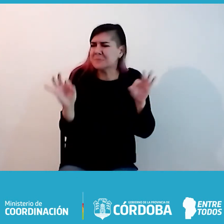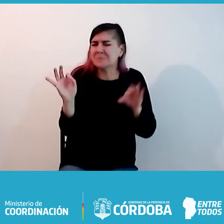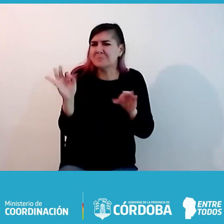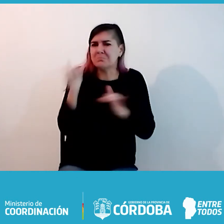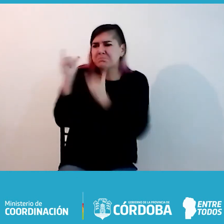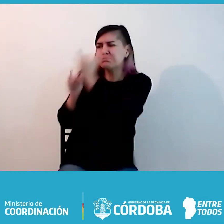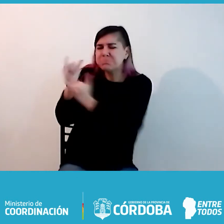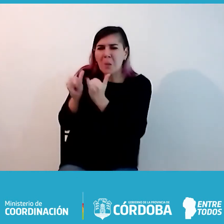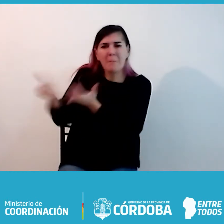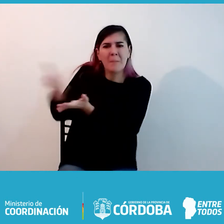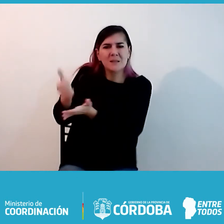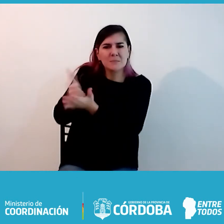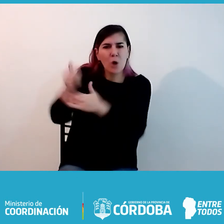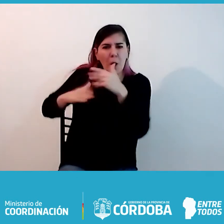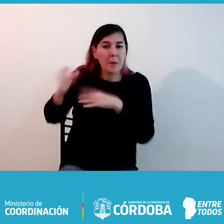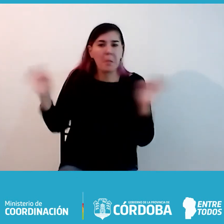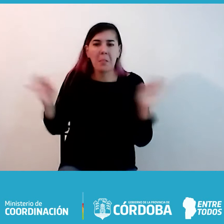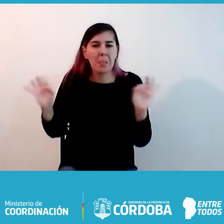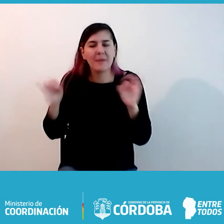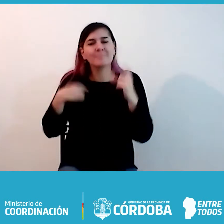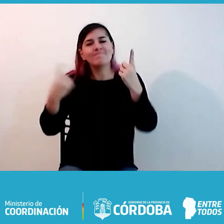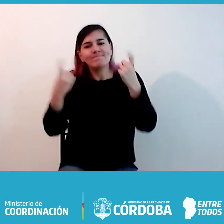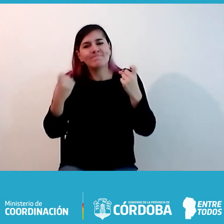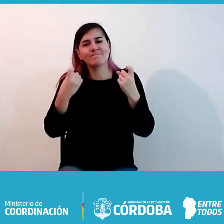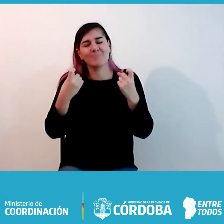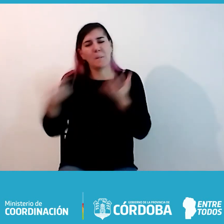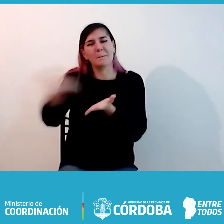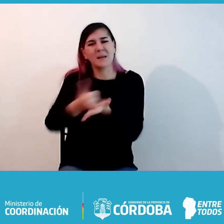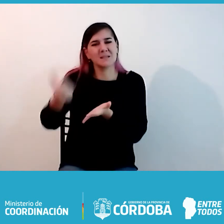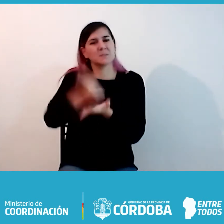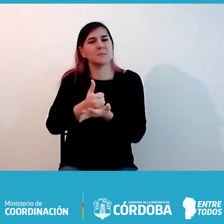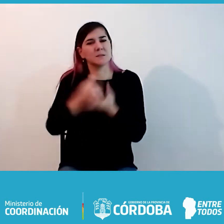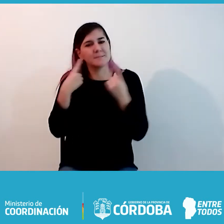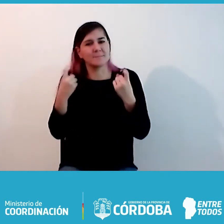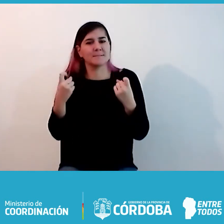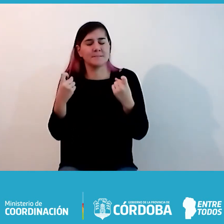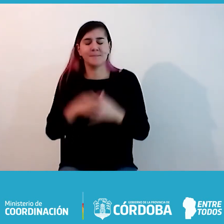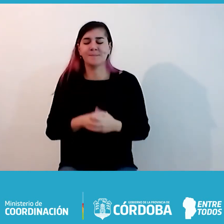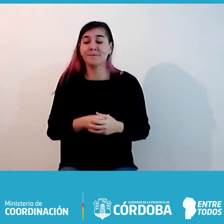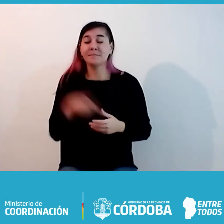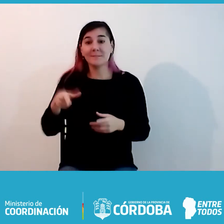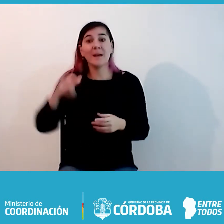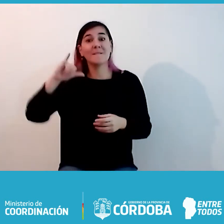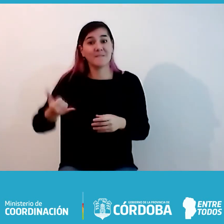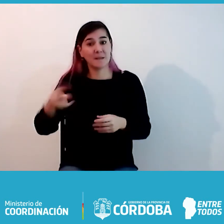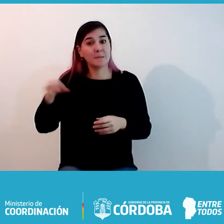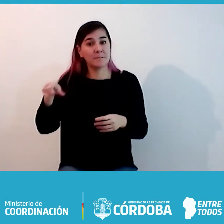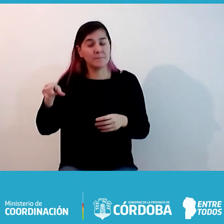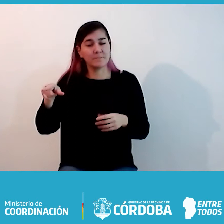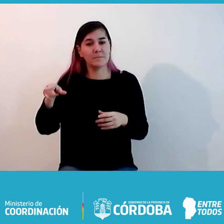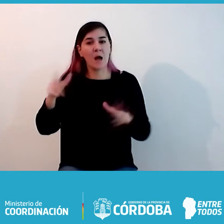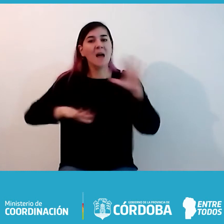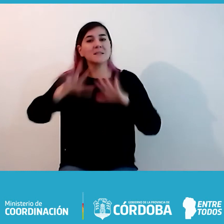obra. Necesitamos un ordenamiento territorial participativo, exige. Afirma que si están